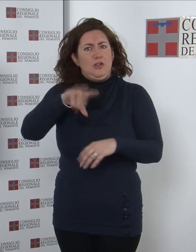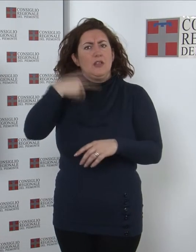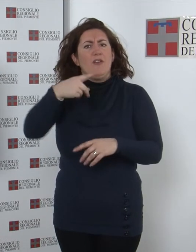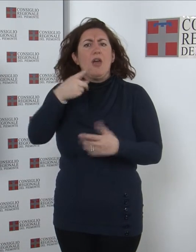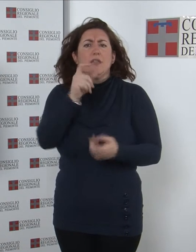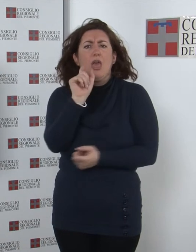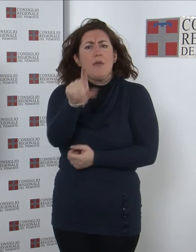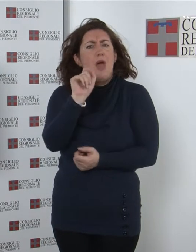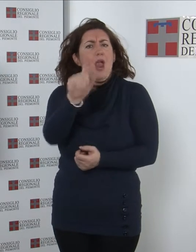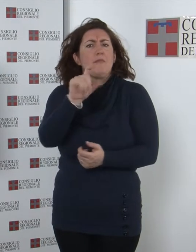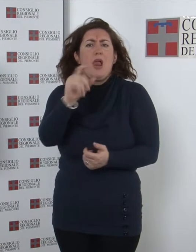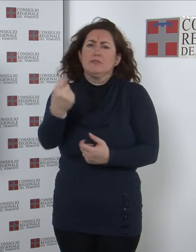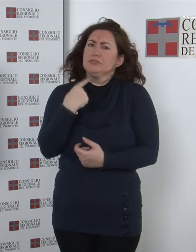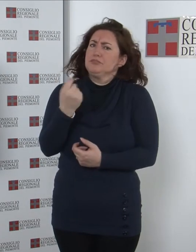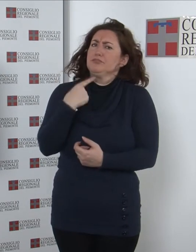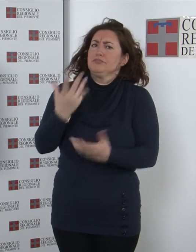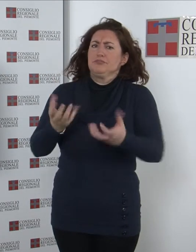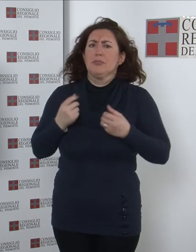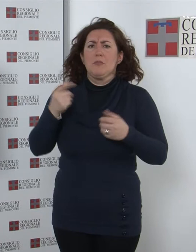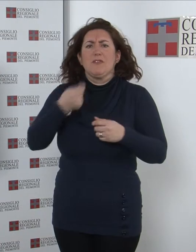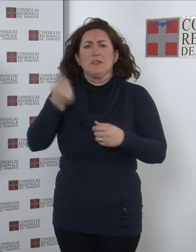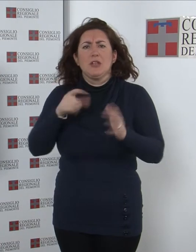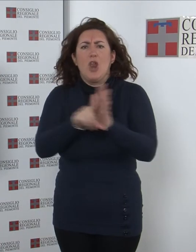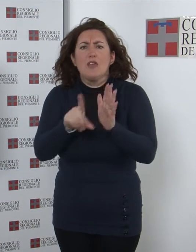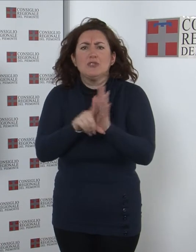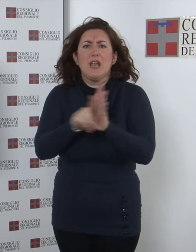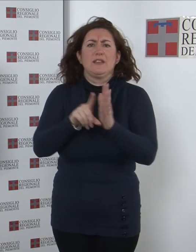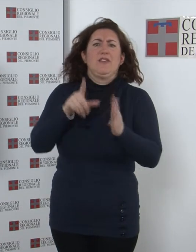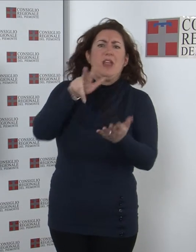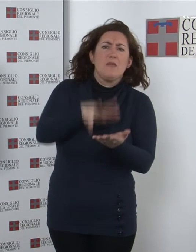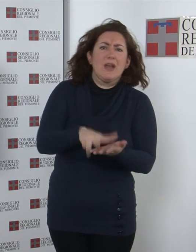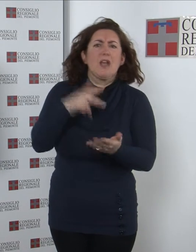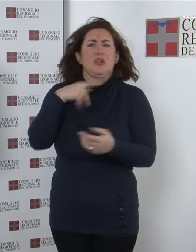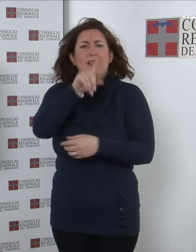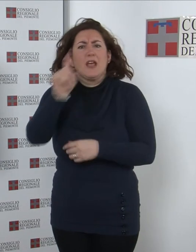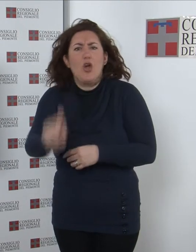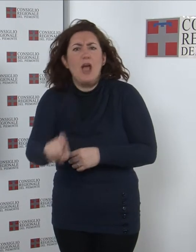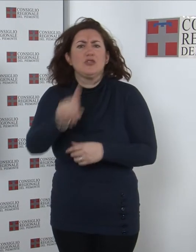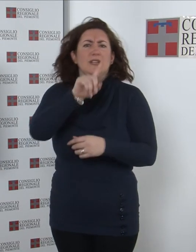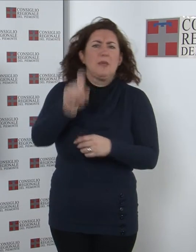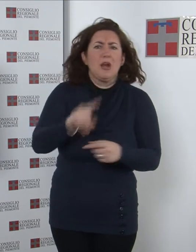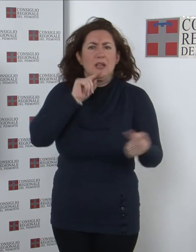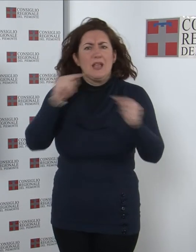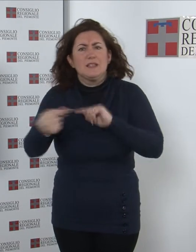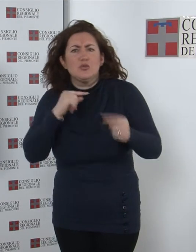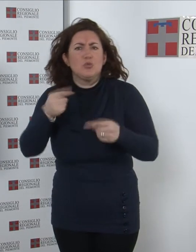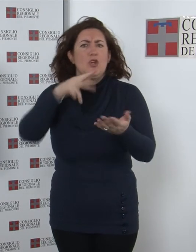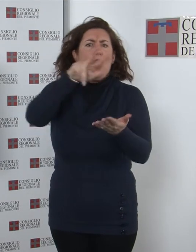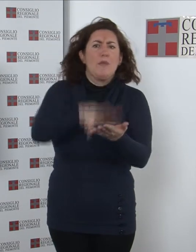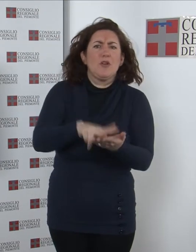provvedimenti legislativi e deliberazioni interrogazioni e interpellanze presentate discusse approvate in aula e in commissione